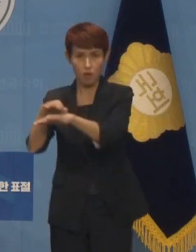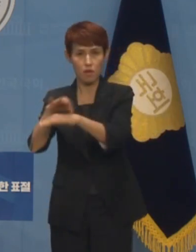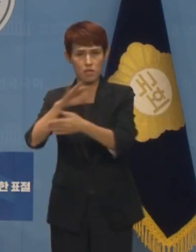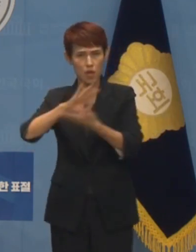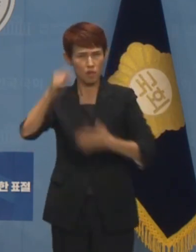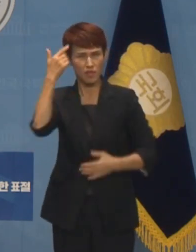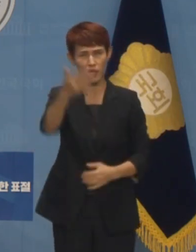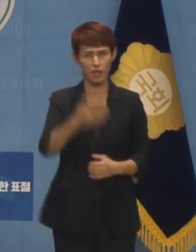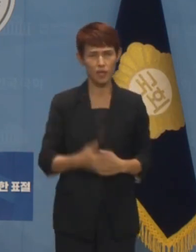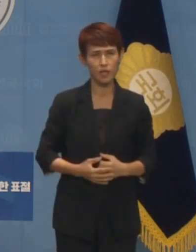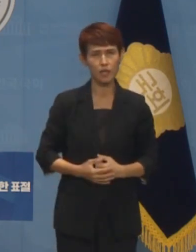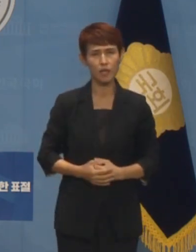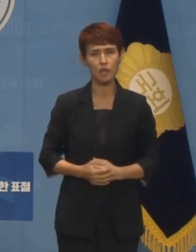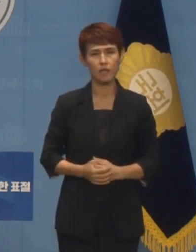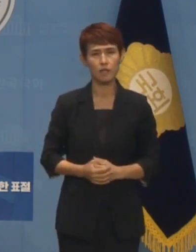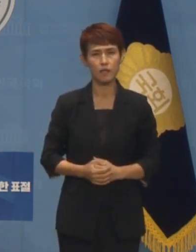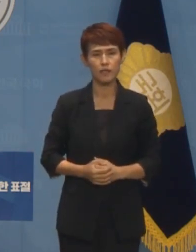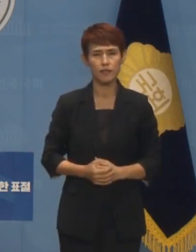것이란 말입니까?